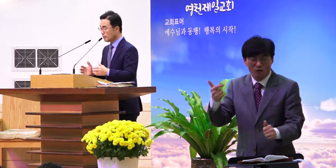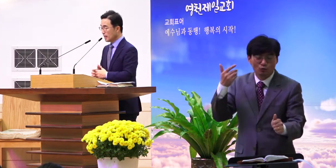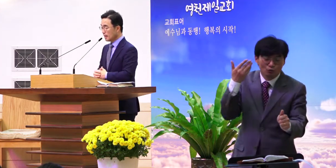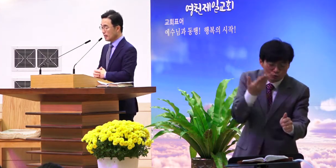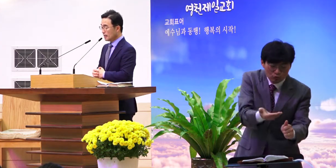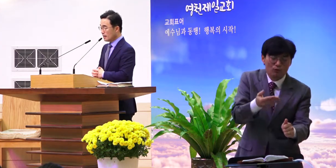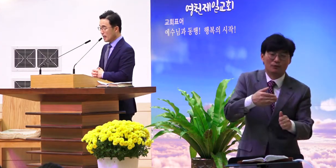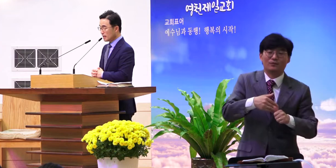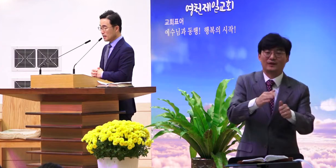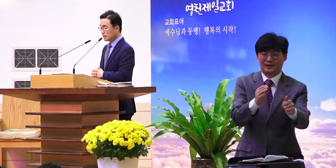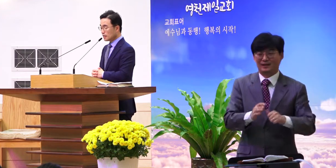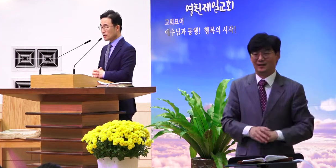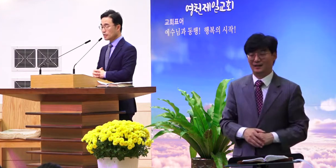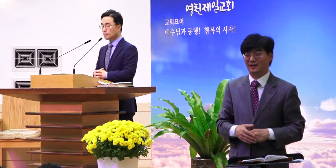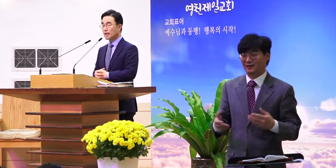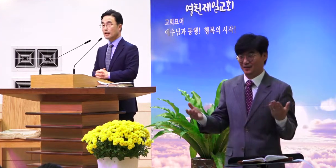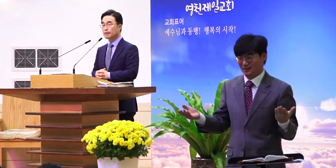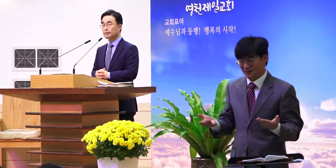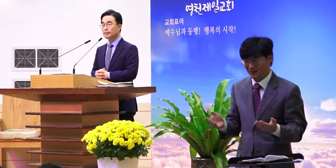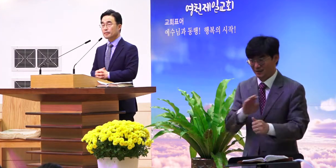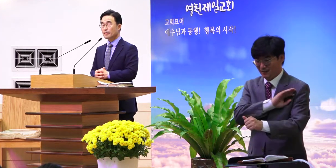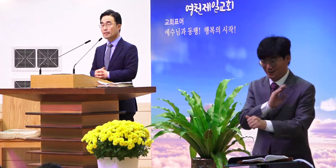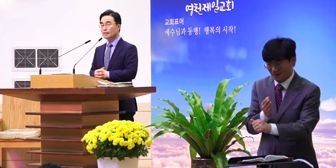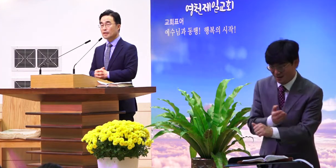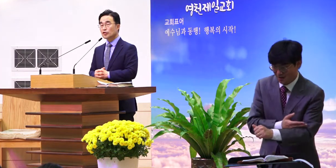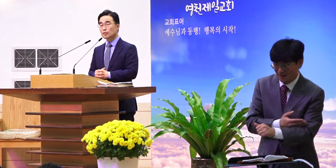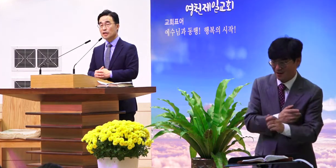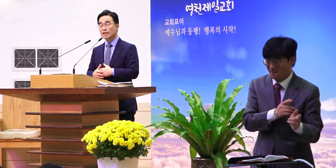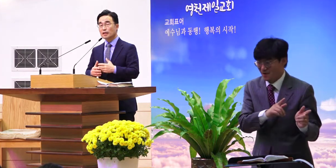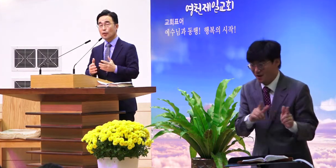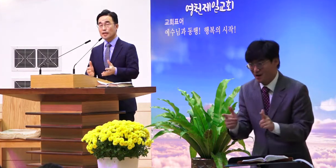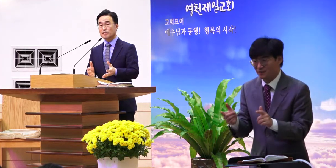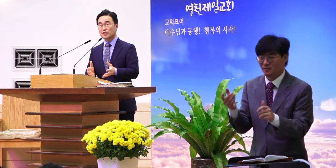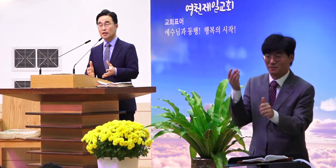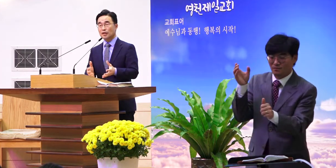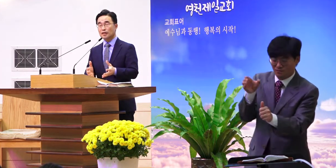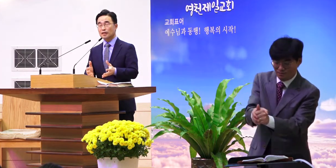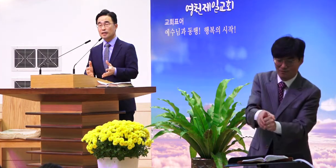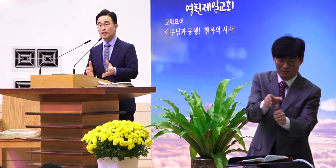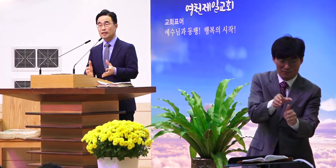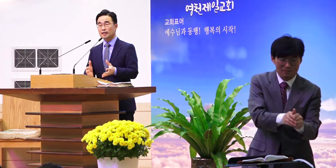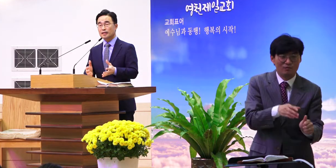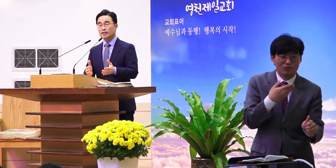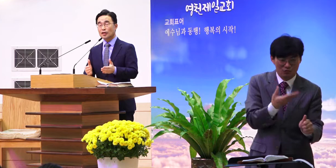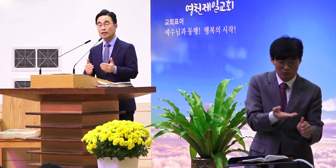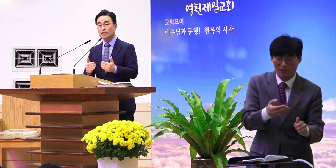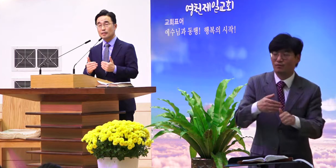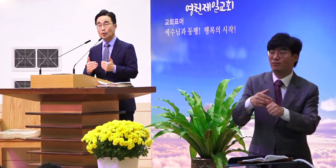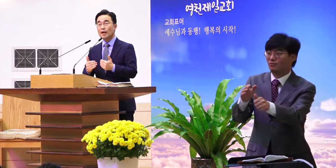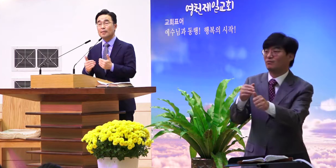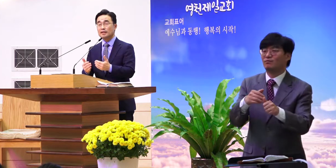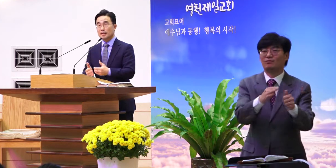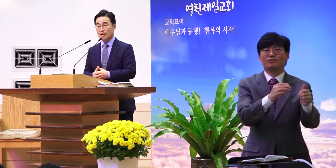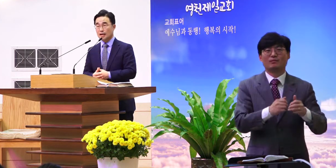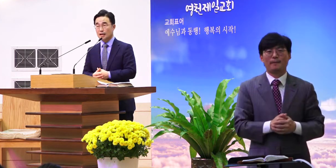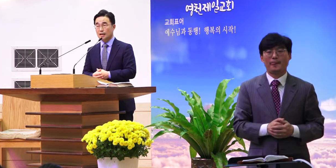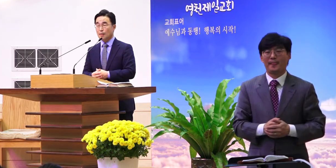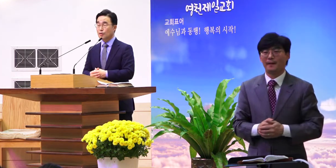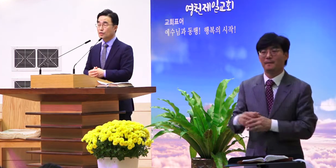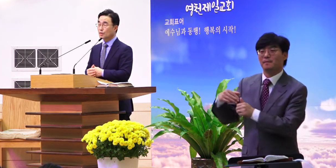이런 의미의 이야기들이 쓰여져 있습니다. 예수님은 제자들을 보내시면서 너희는 보냄받은